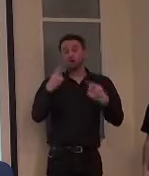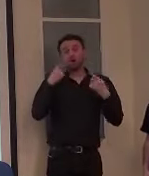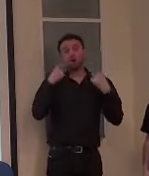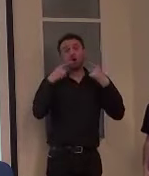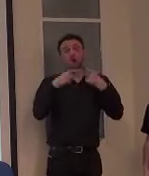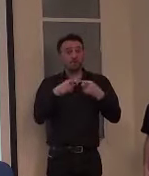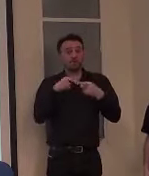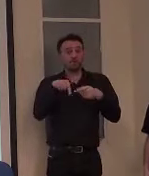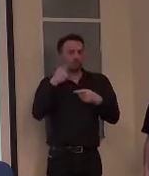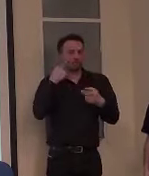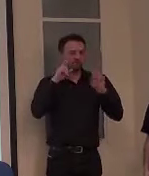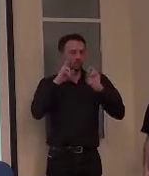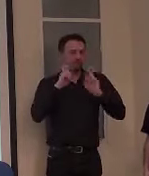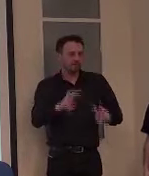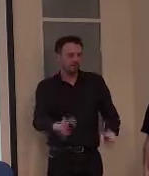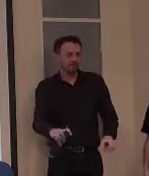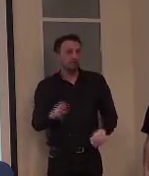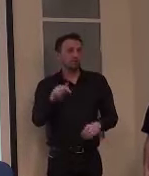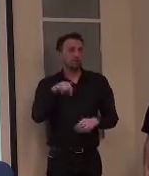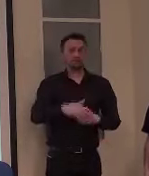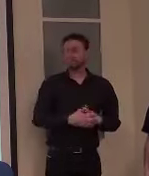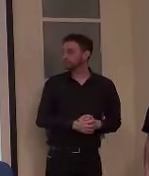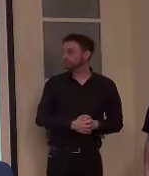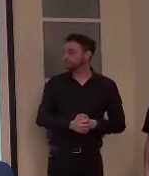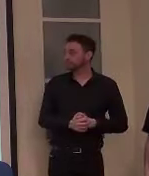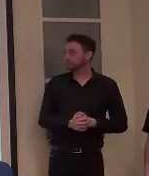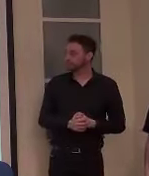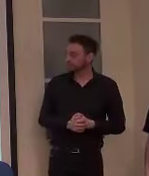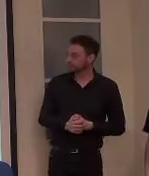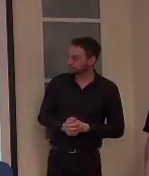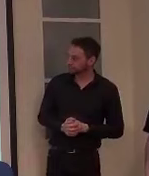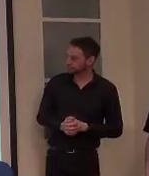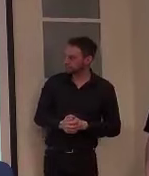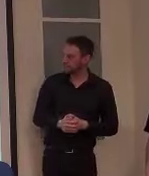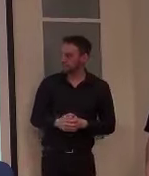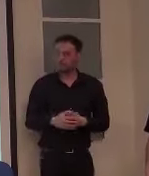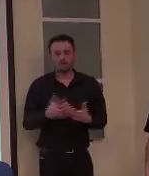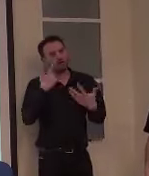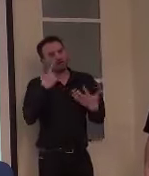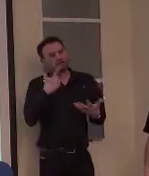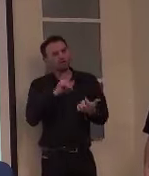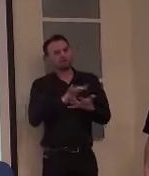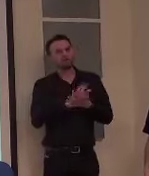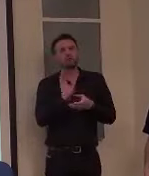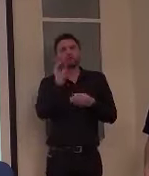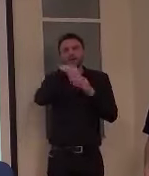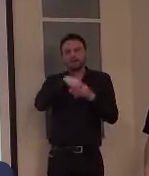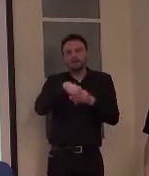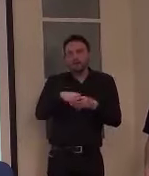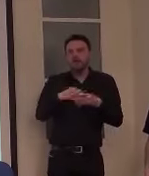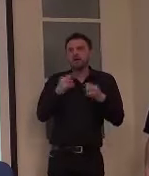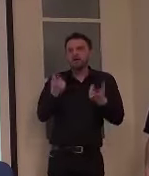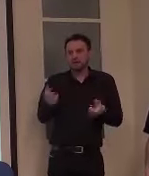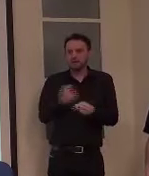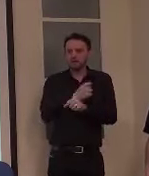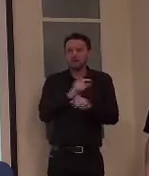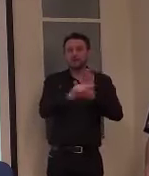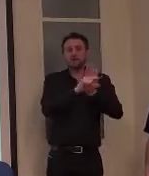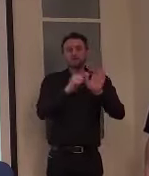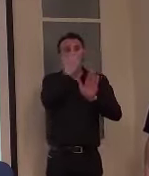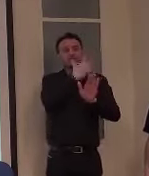este estudio que nosotros vamos adelante y producir conocimiento acerca de la implementación de la resolución